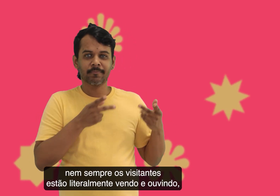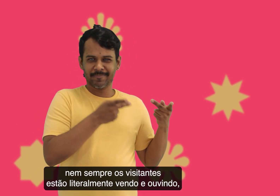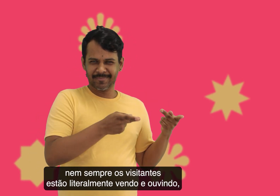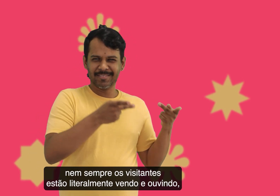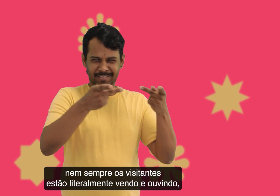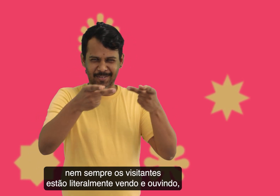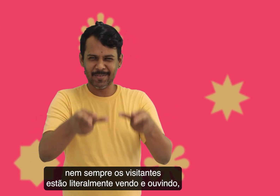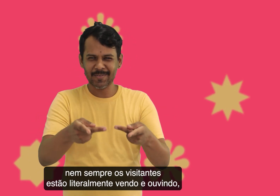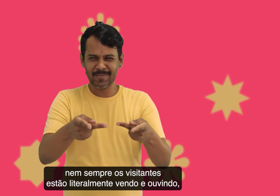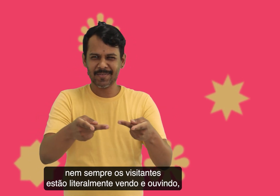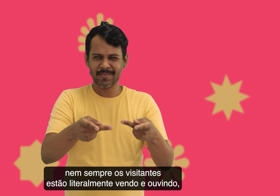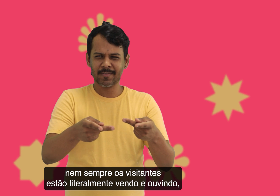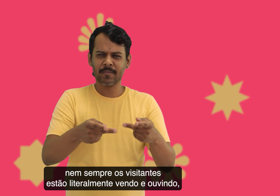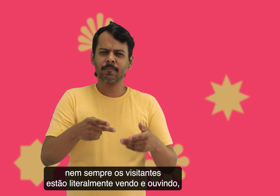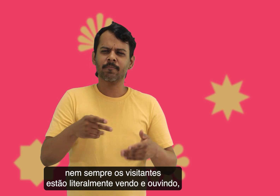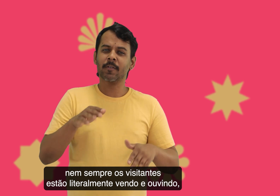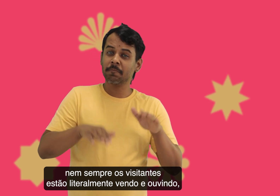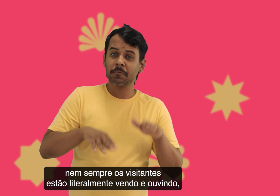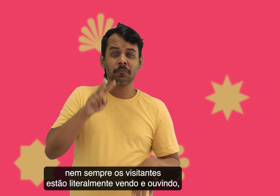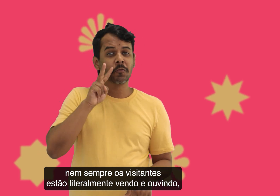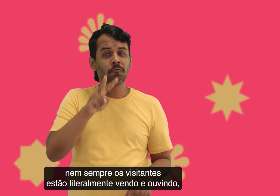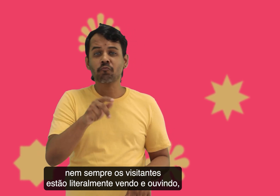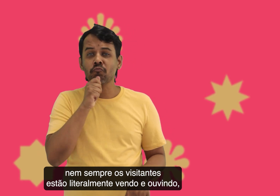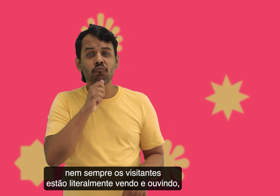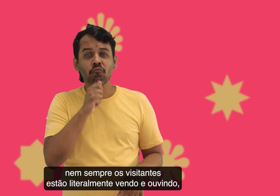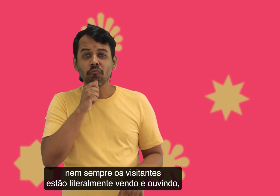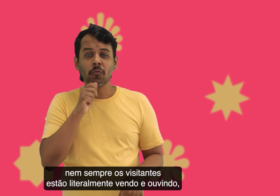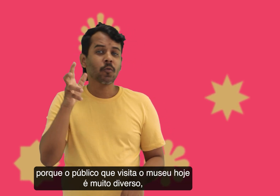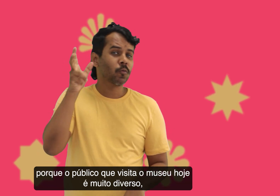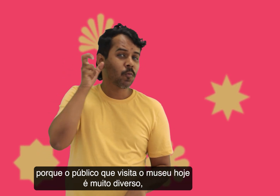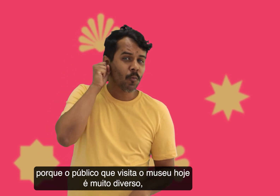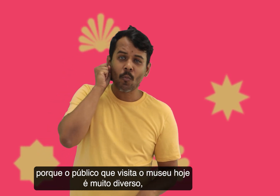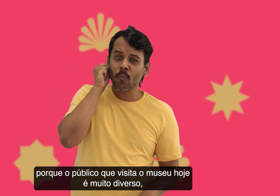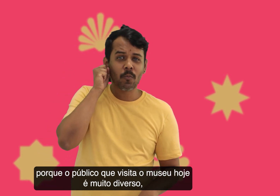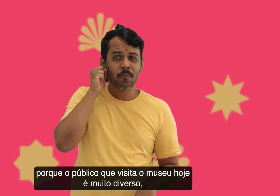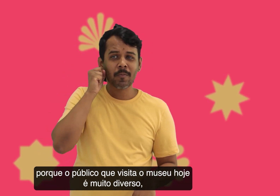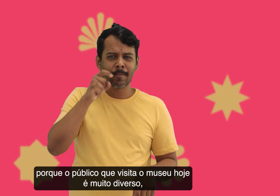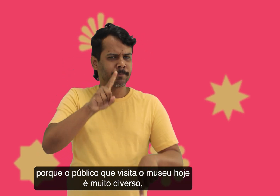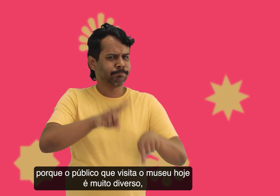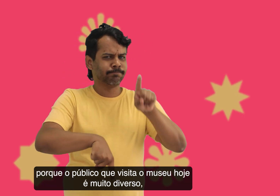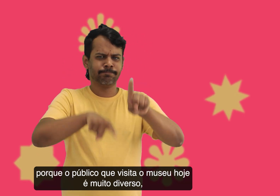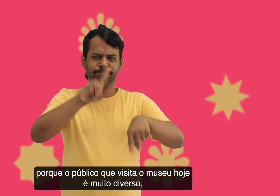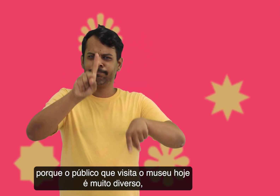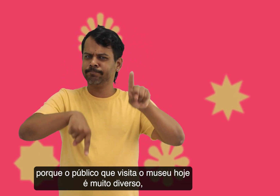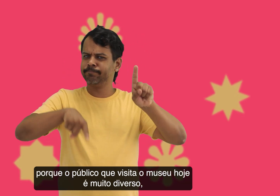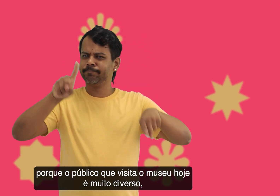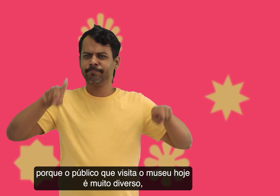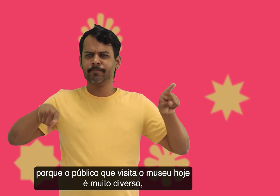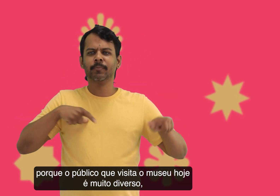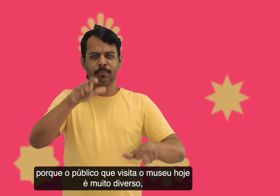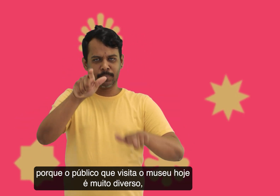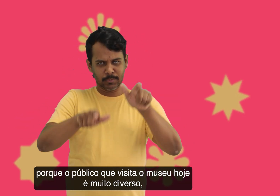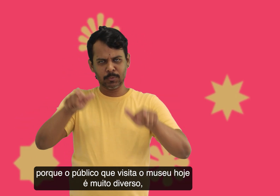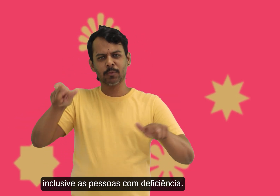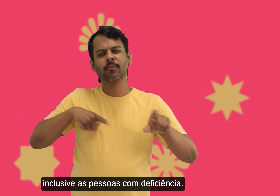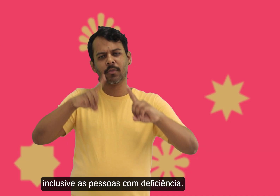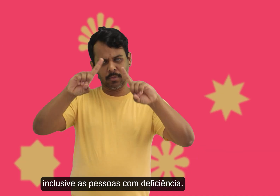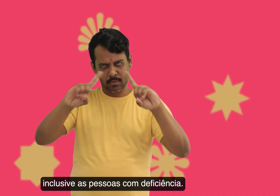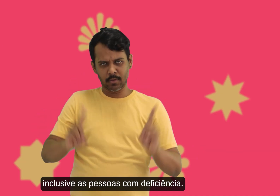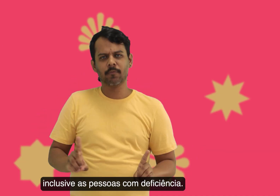nem sempre os visitantes estão literalmente vendo e ouvindo, porque o público que visita o museu hoje é muito diverso, inclusive